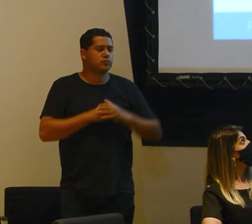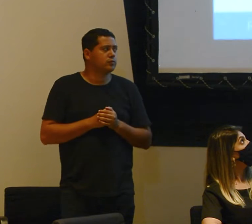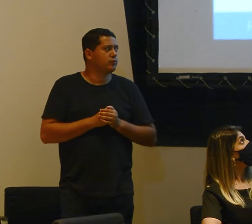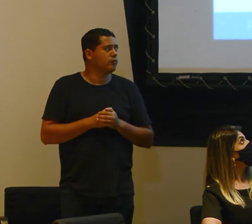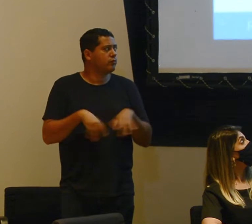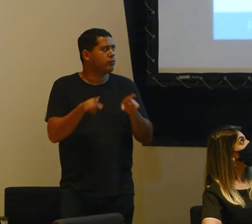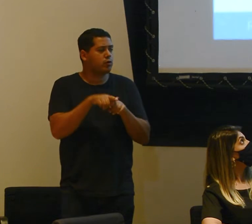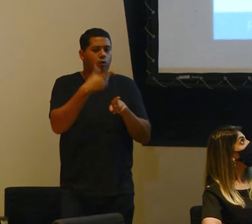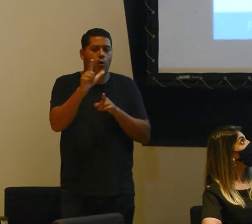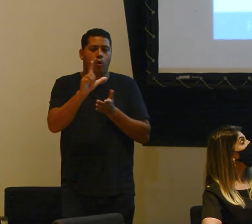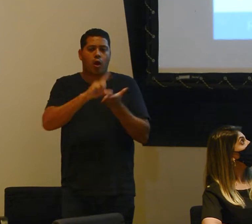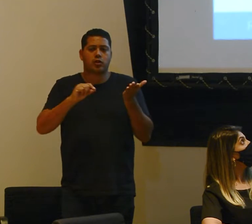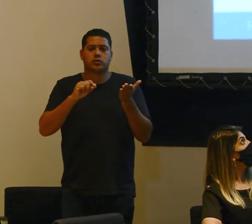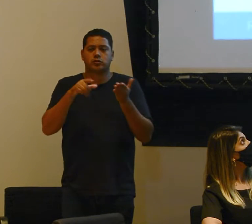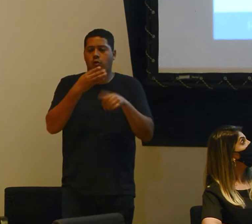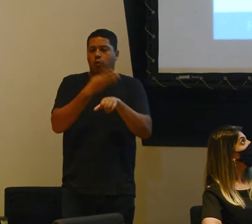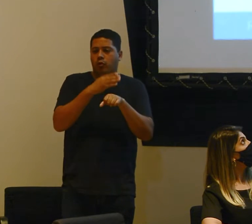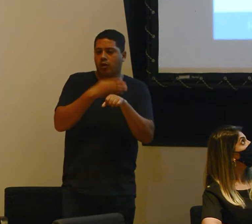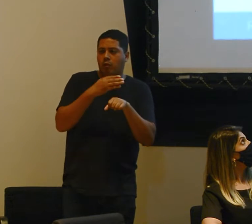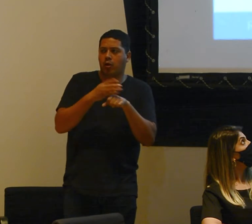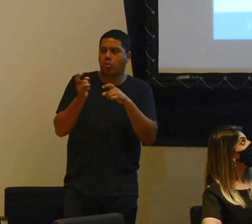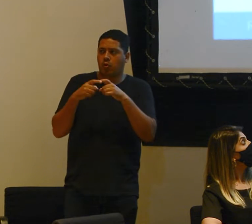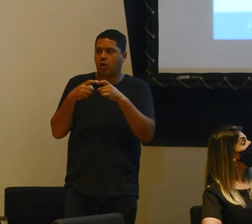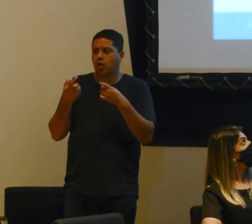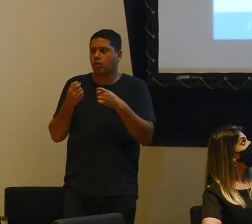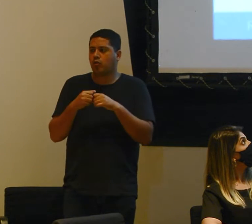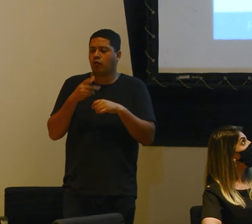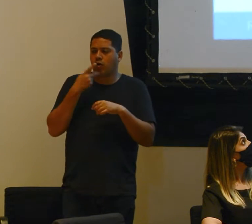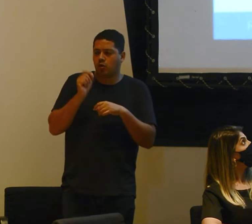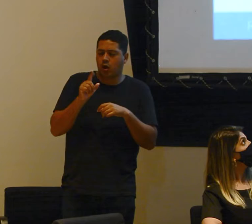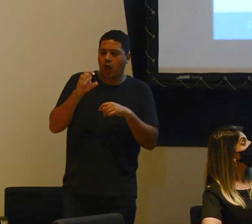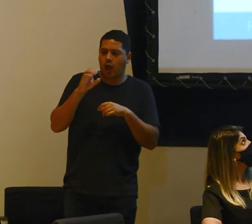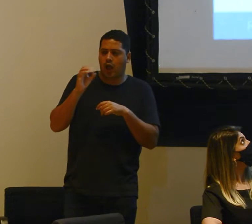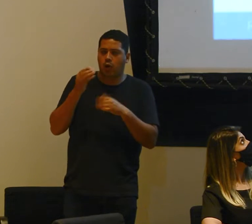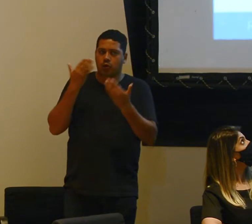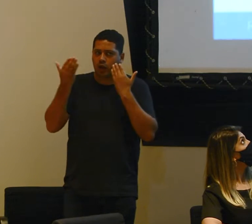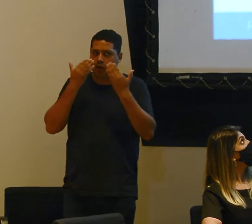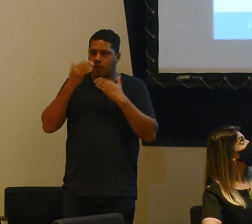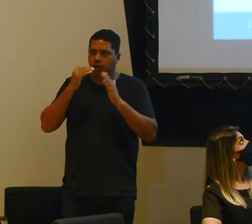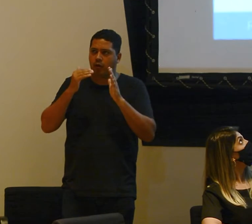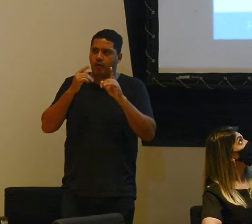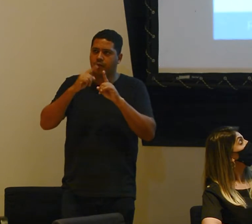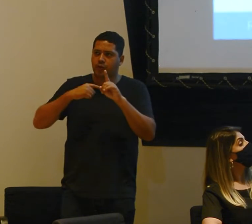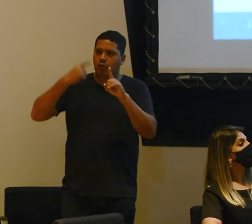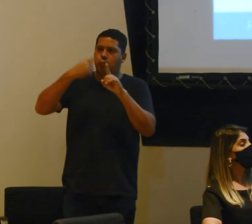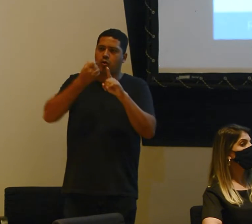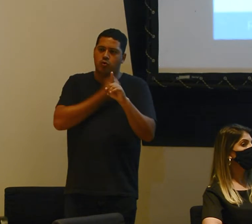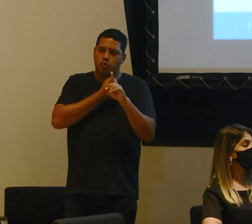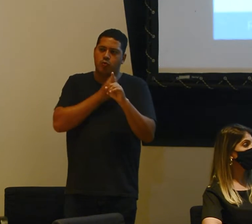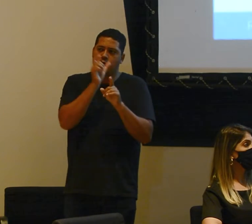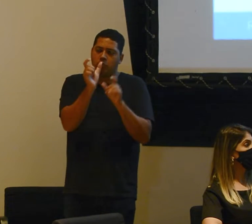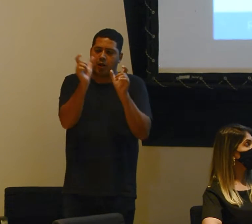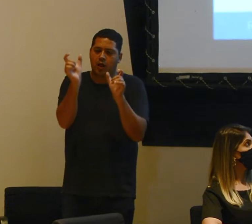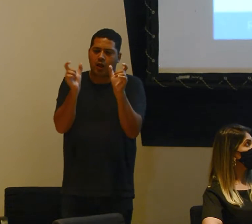Outro artigo é um ensaio clínico randomizado que mostrou que a ecoterapia é capaz de aumentar o número de palavras e